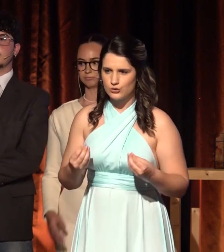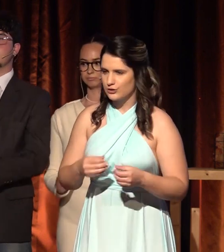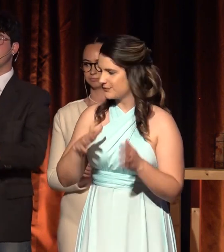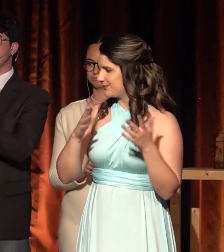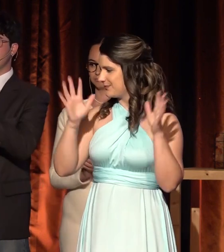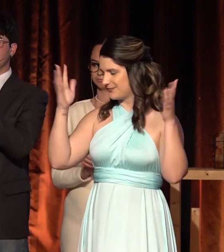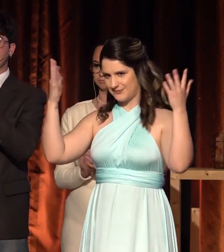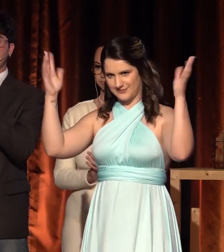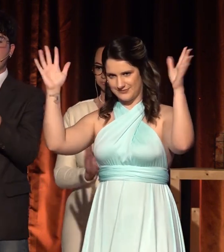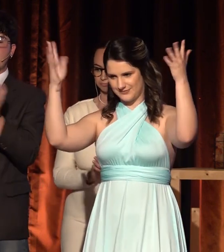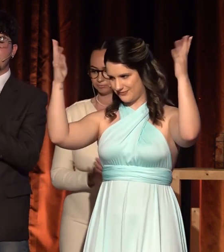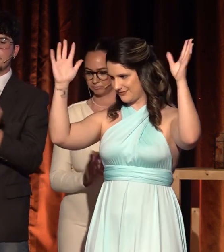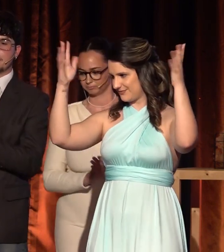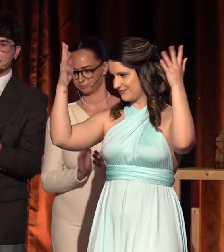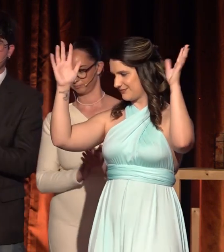gràcies.